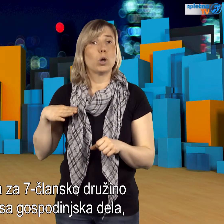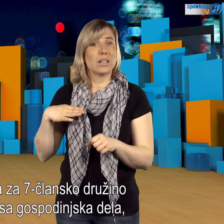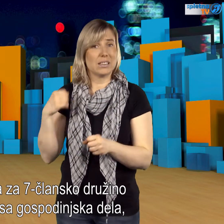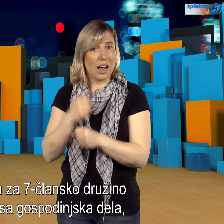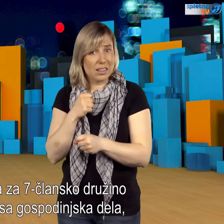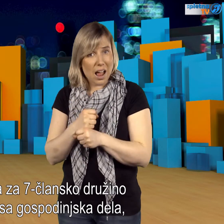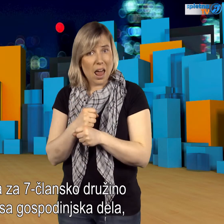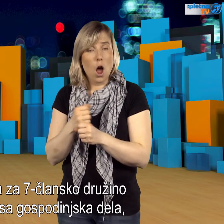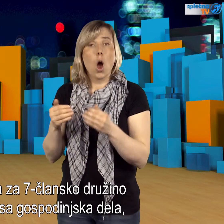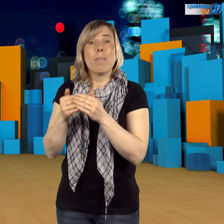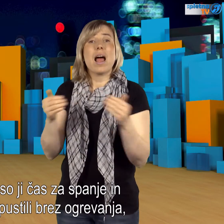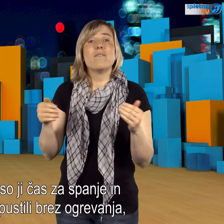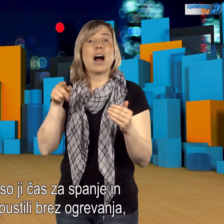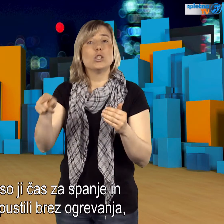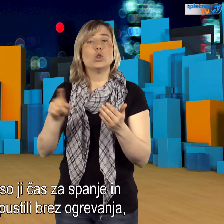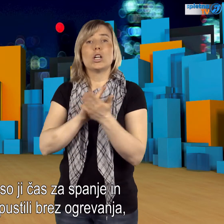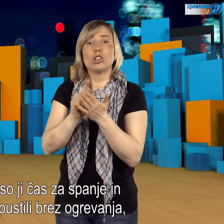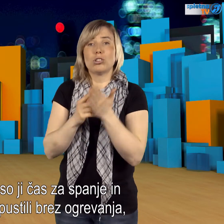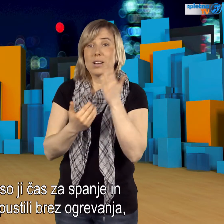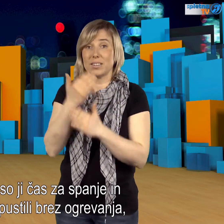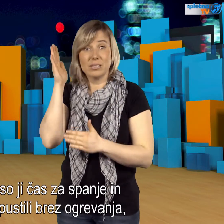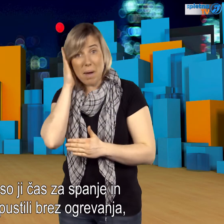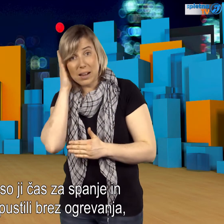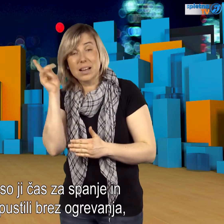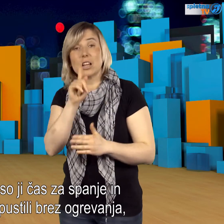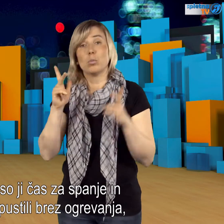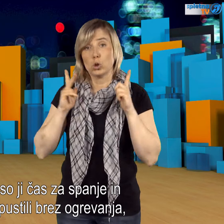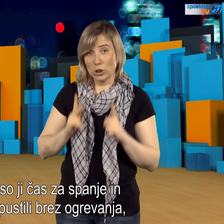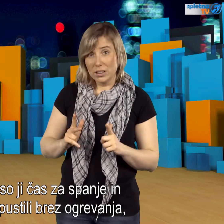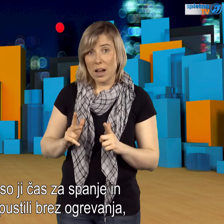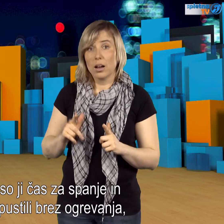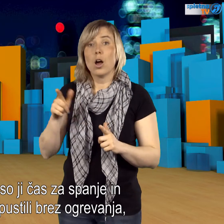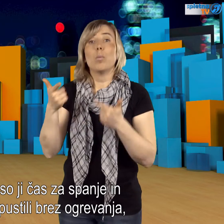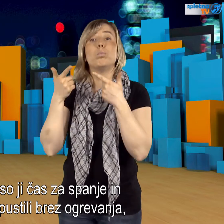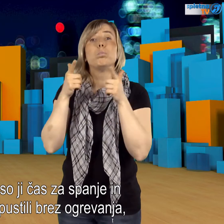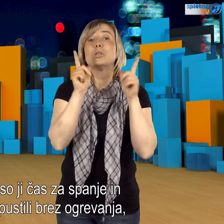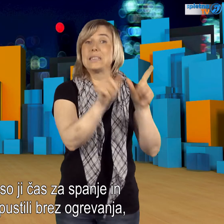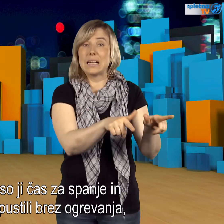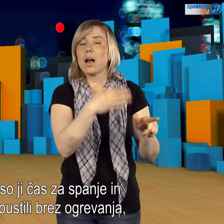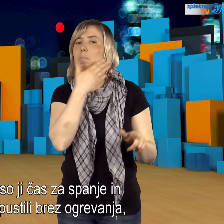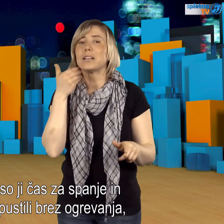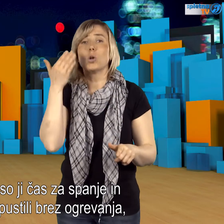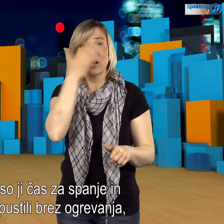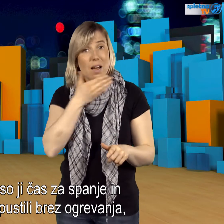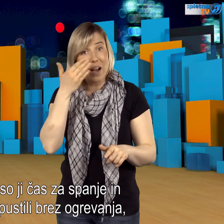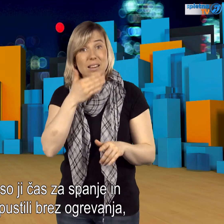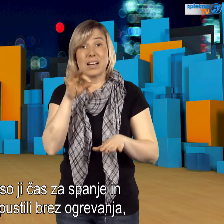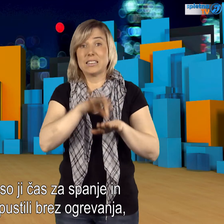jo pustili brez ogrevanja, zdravstvene oskrbe, na njivi in v vinogradih pa je morala opravljati tudi težka fizična